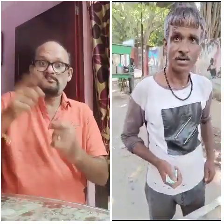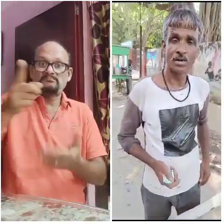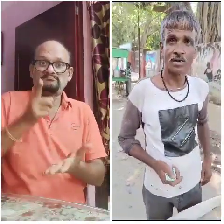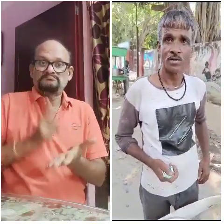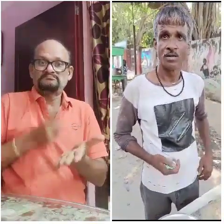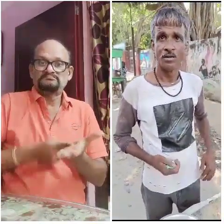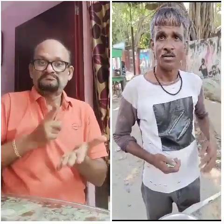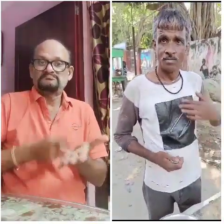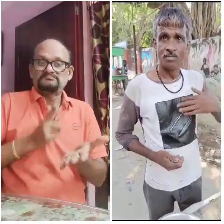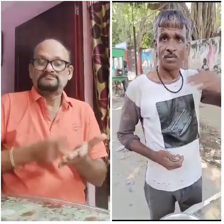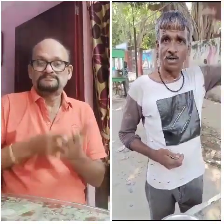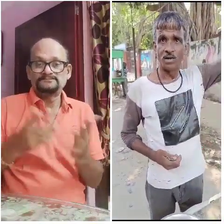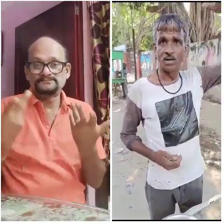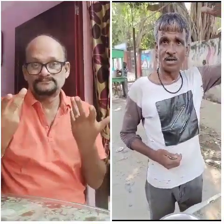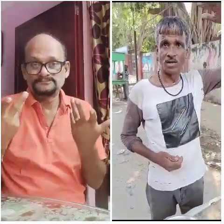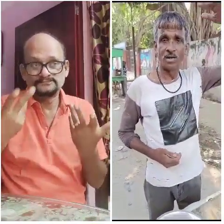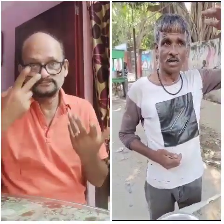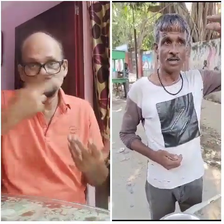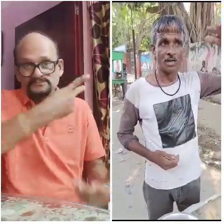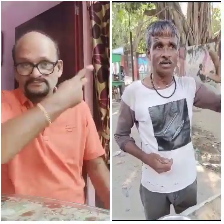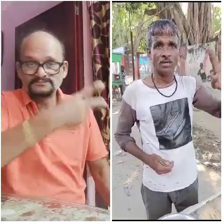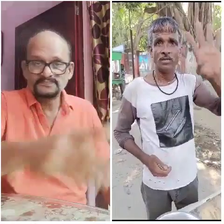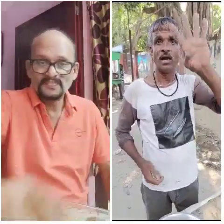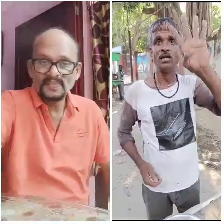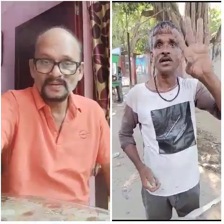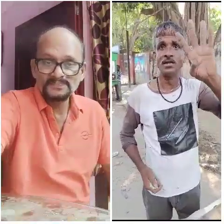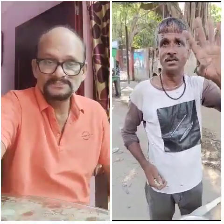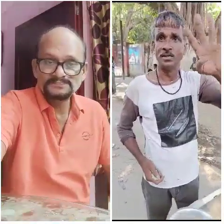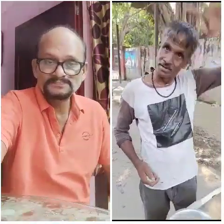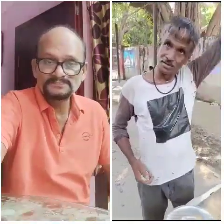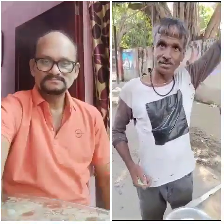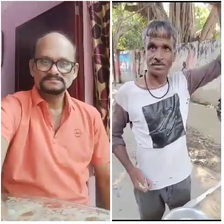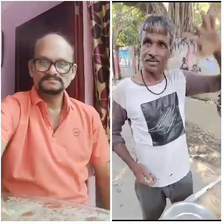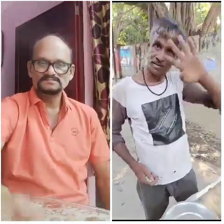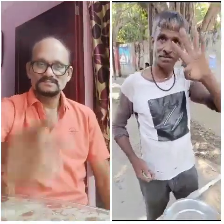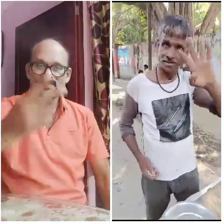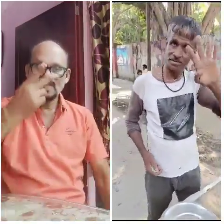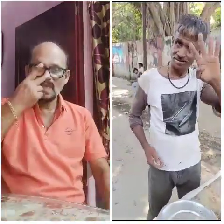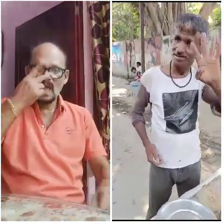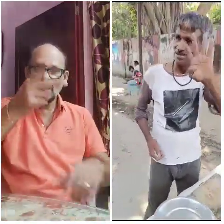उमर हाँ 40 ही तो पूछ हम जाचा